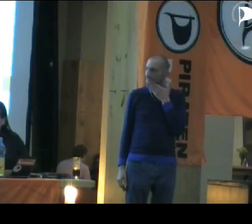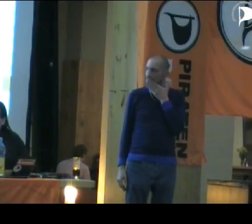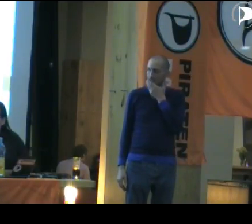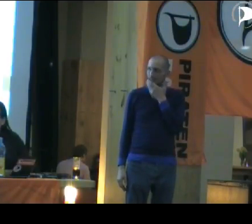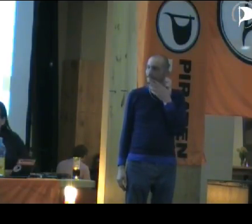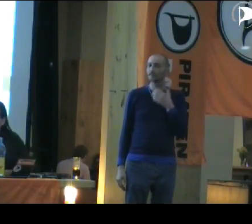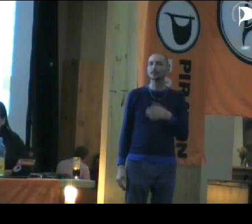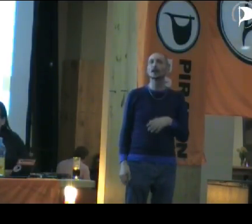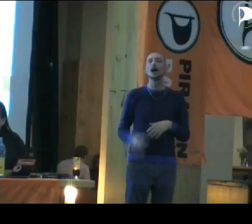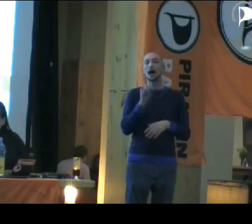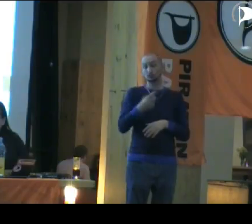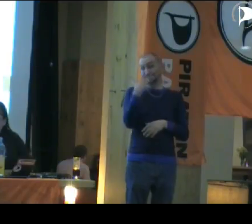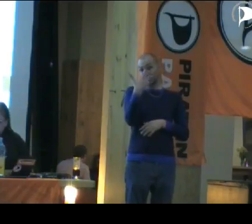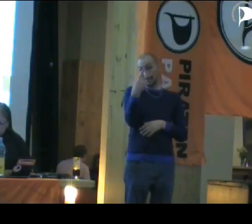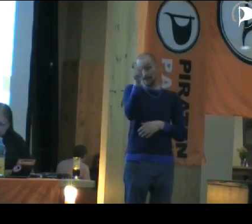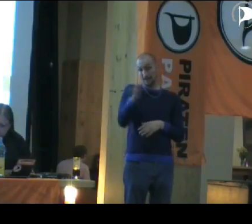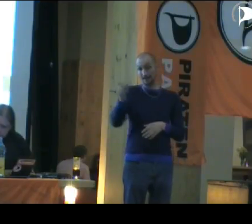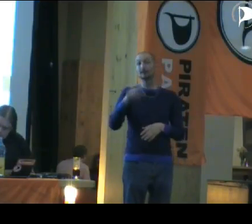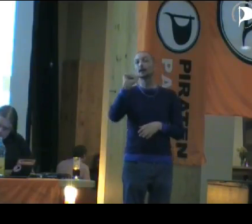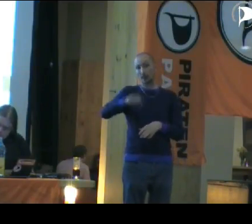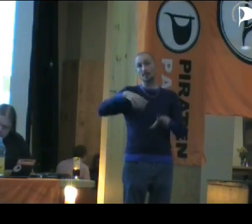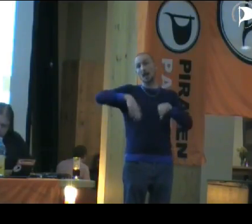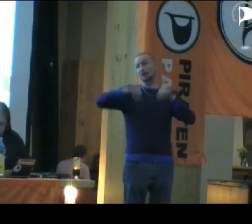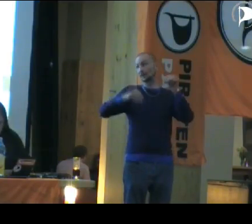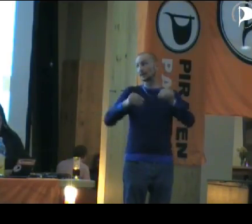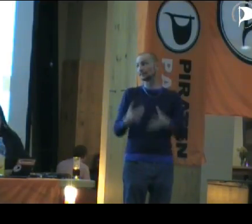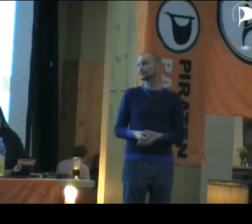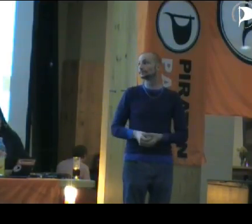also wir haben vielleicht kann ich natürlich nicht im geld